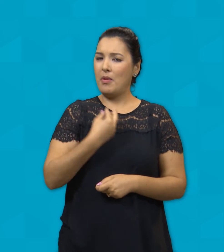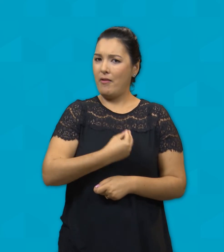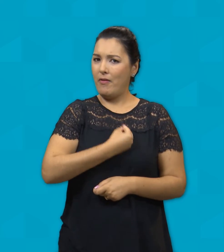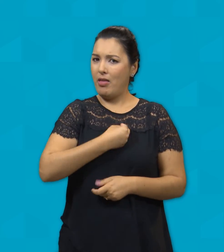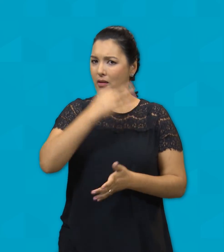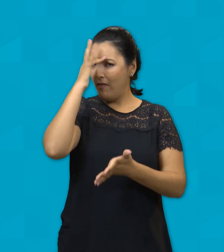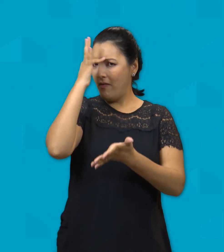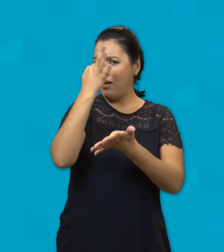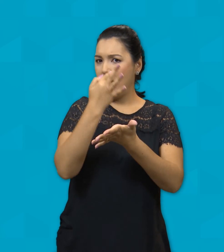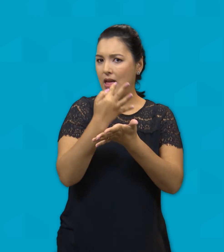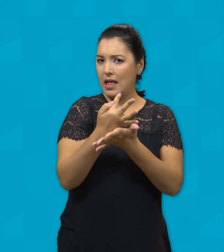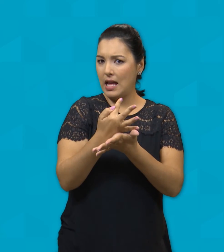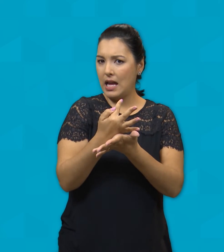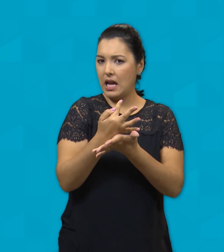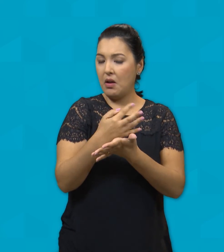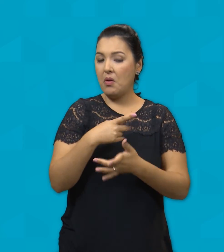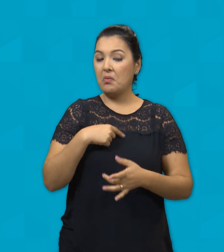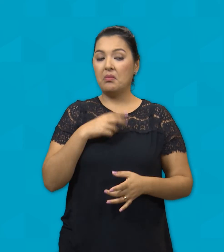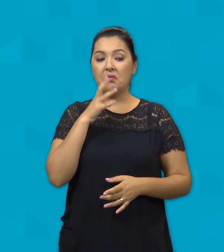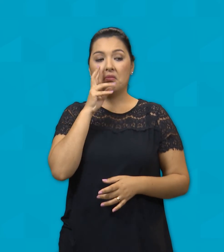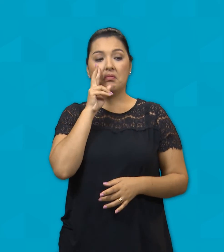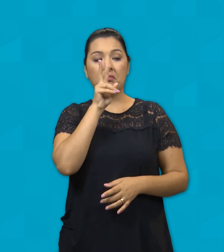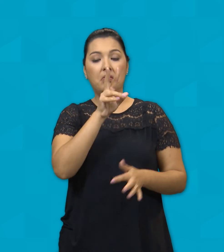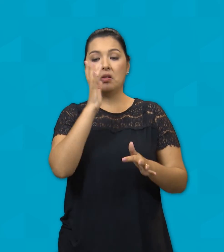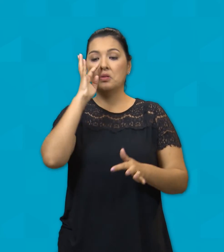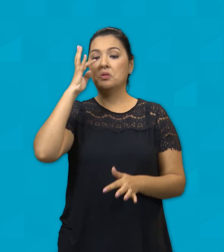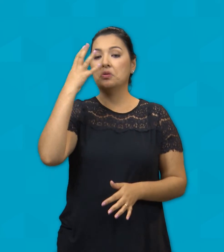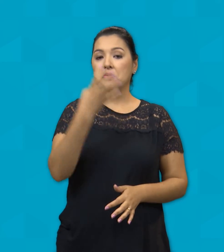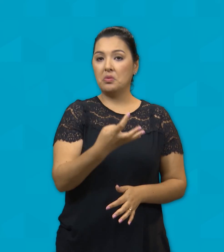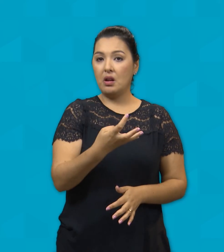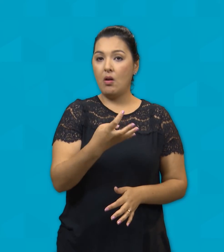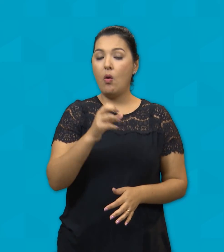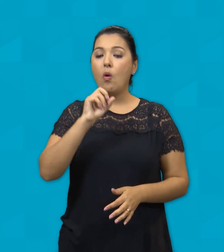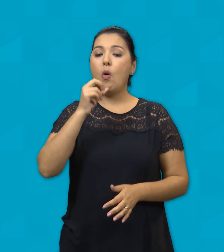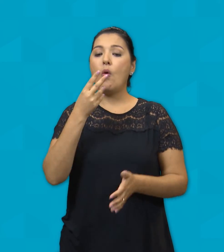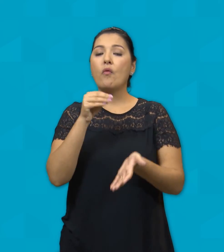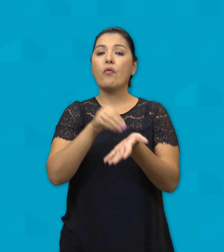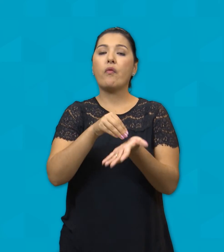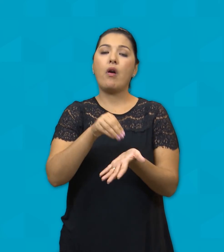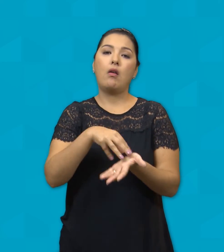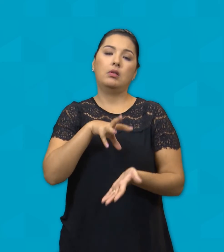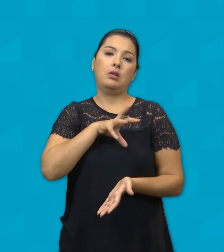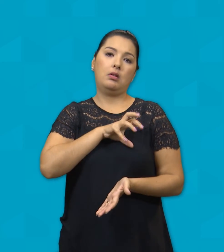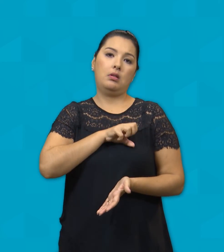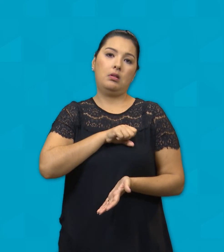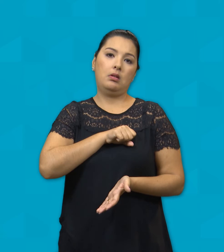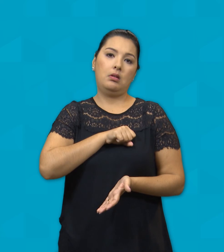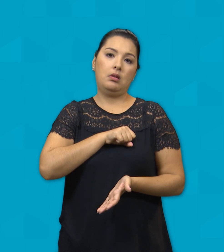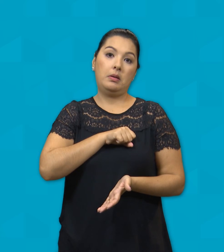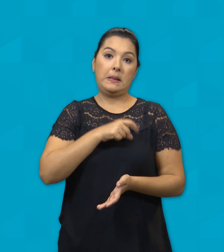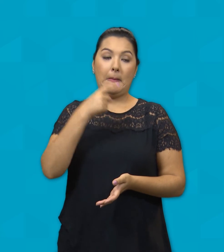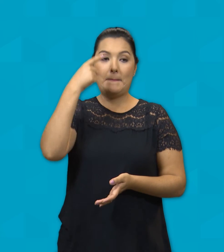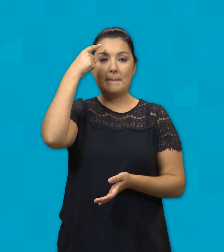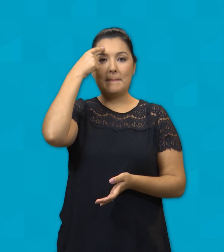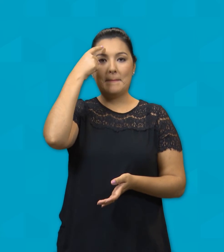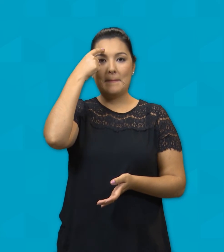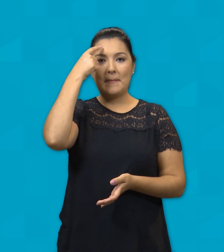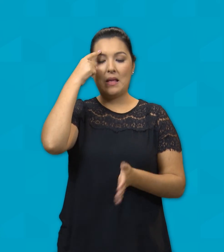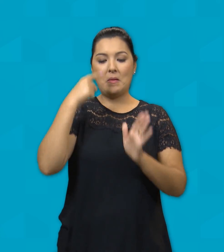fé estamos mais julgando do que amando, se estamos mais cumprindo